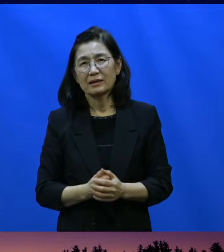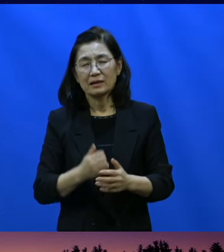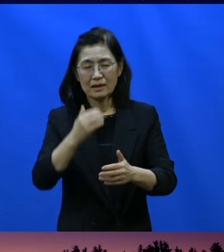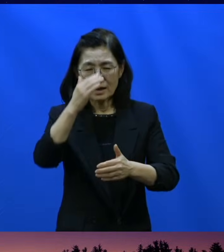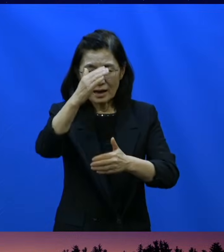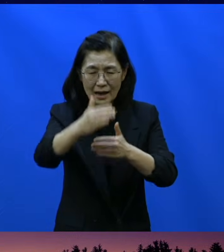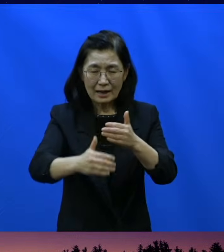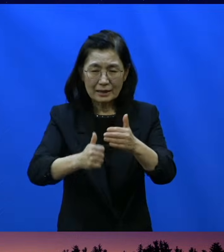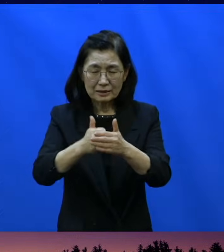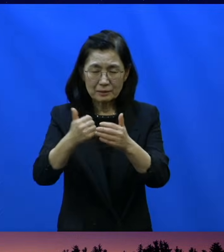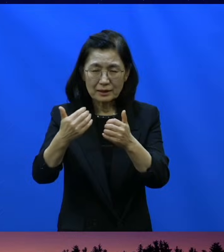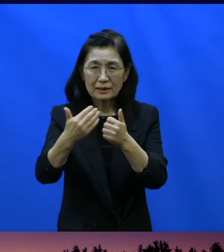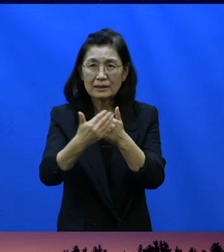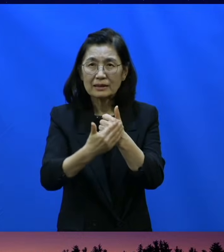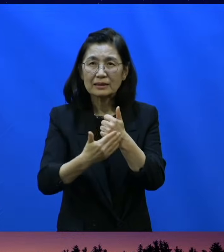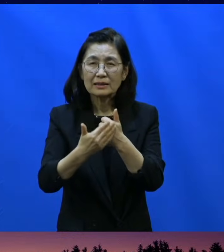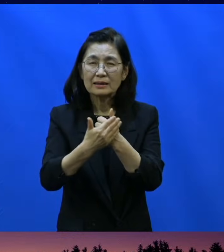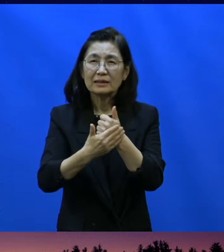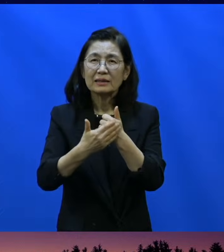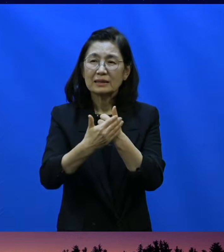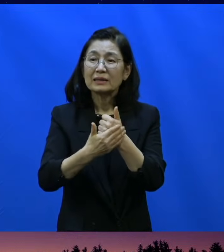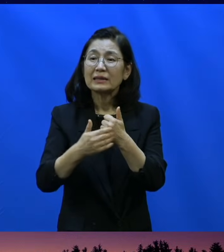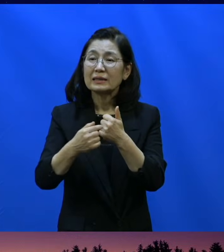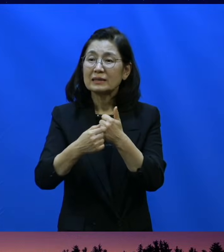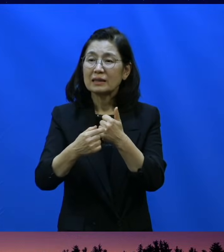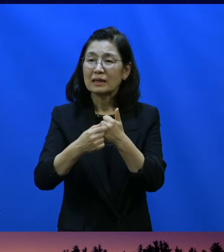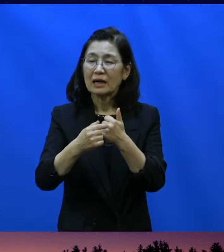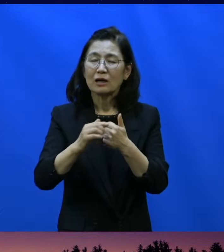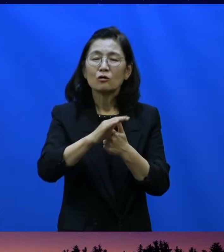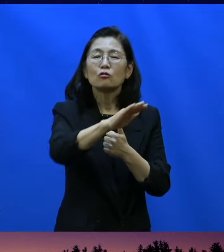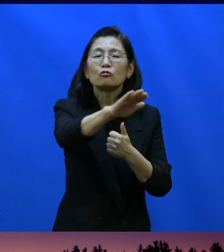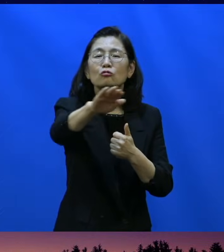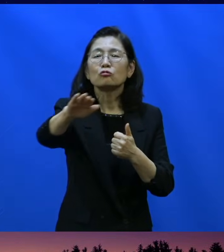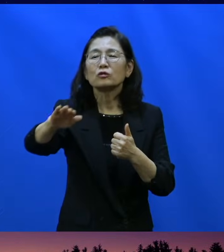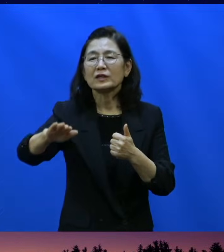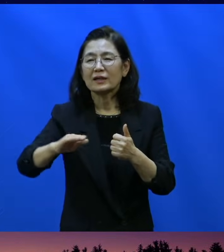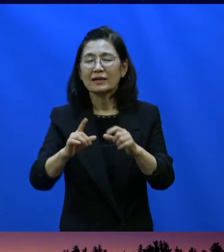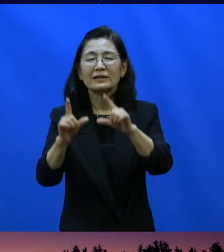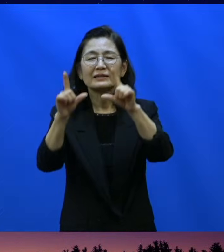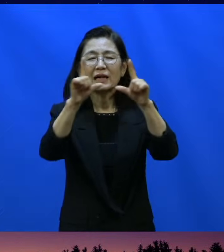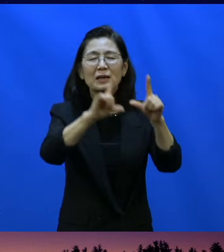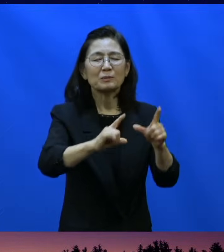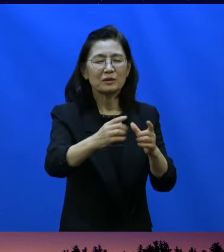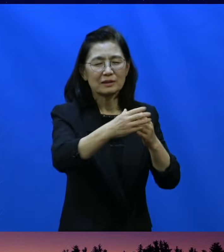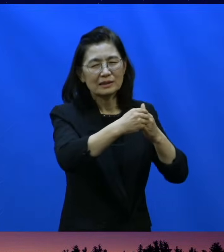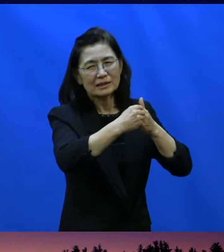우리를 예측할 수 없어요. 근데 그 하나님의 은혜가 우리를 어디론가 데려갈 거예요.